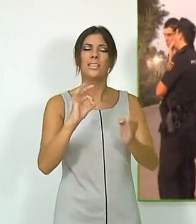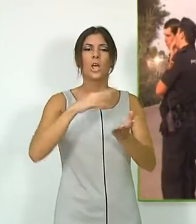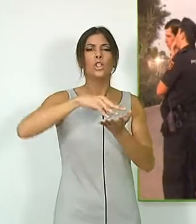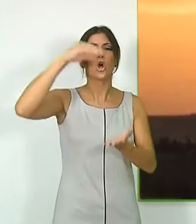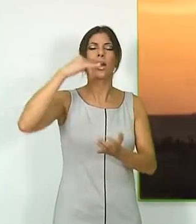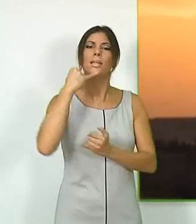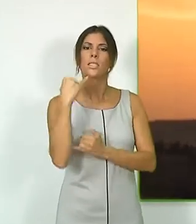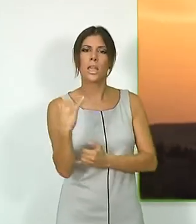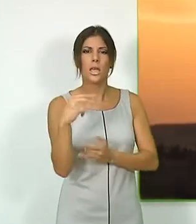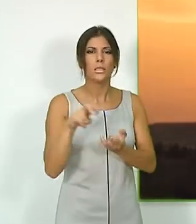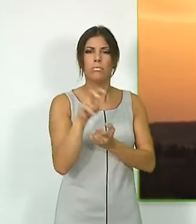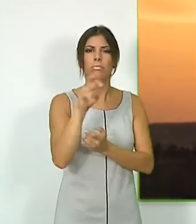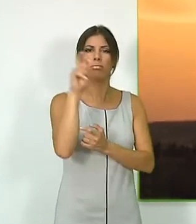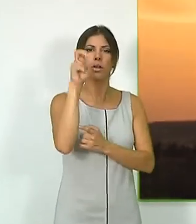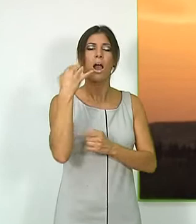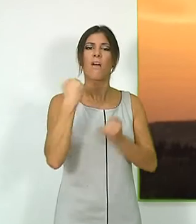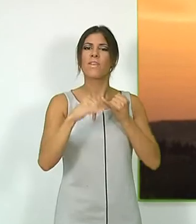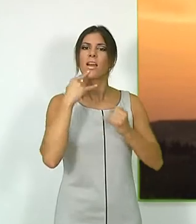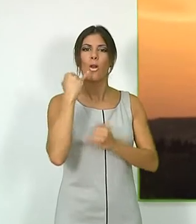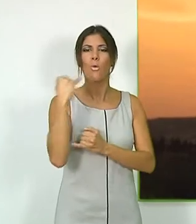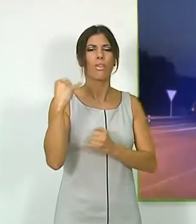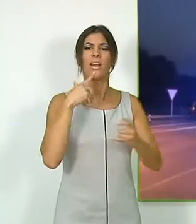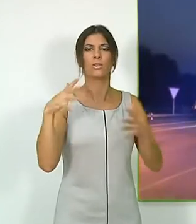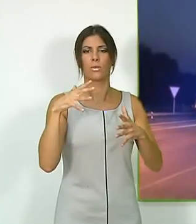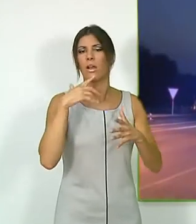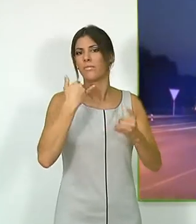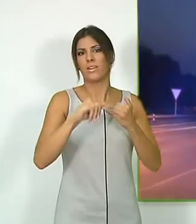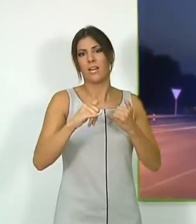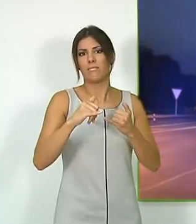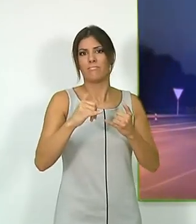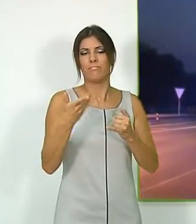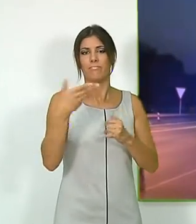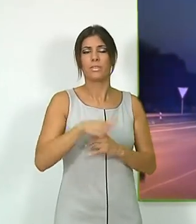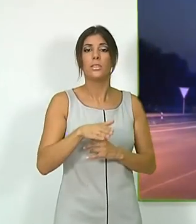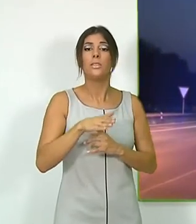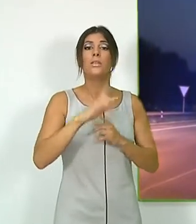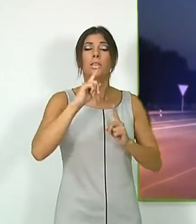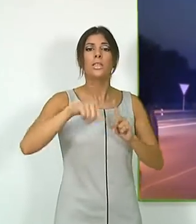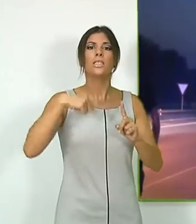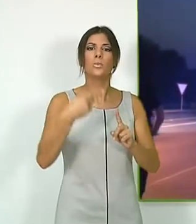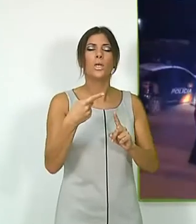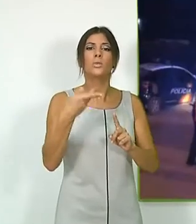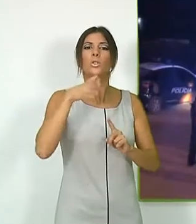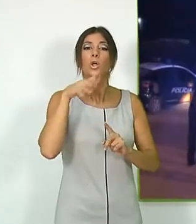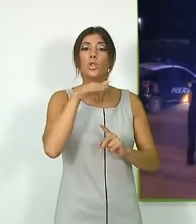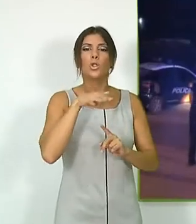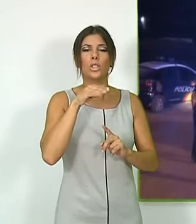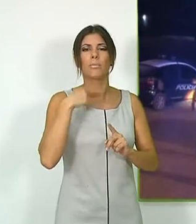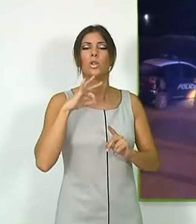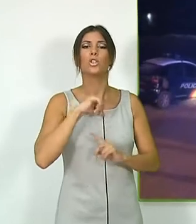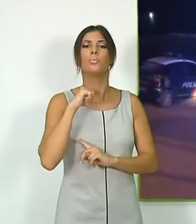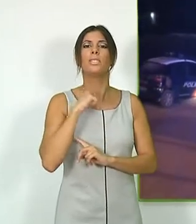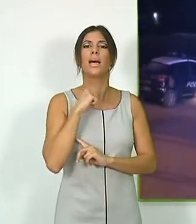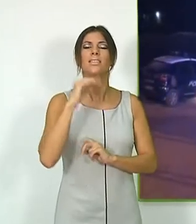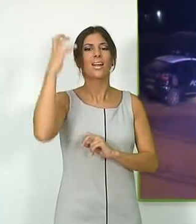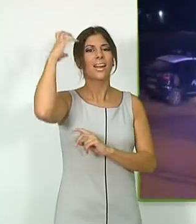subido a una torre de electricidad desde la que se ha precipitado y se ha electrocutado con un cable de alta tensión. Poco después ha muerto